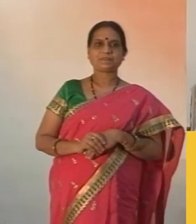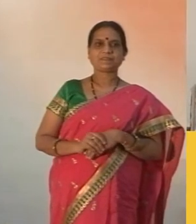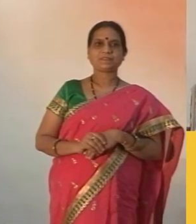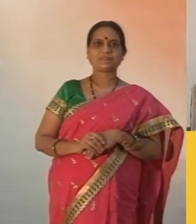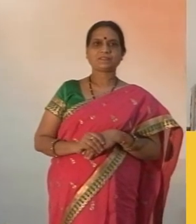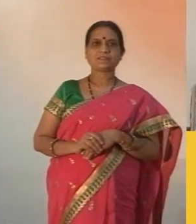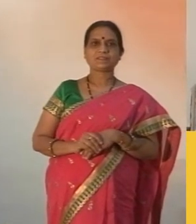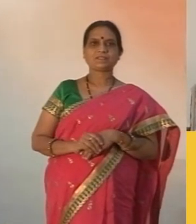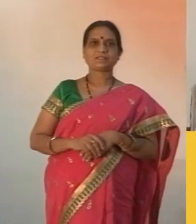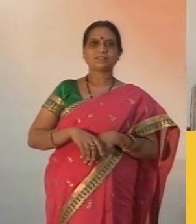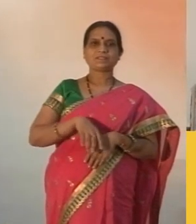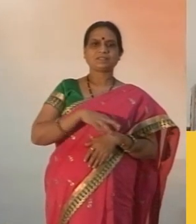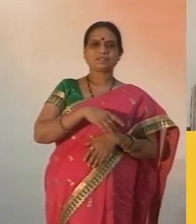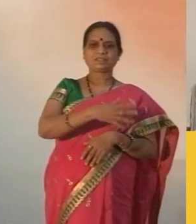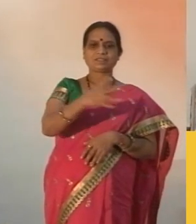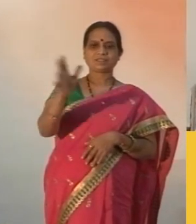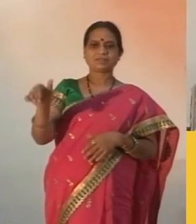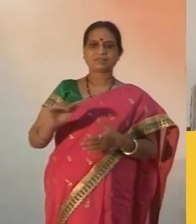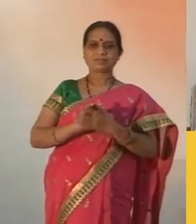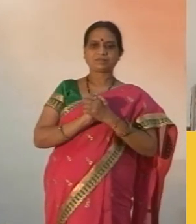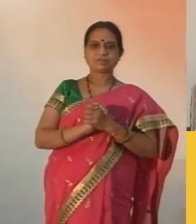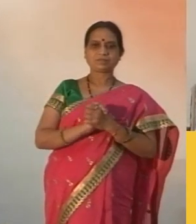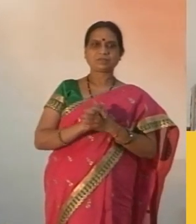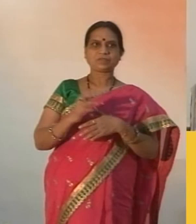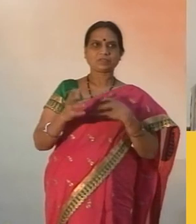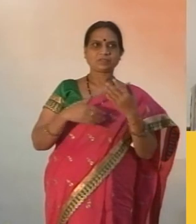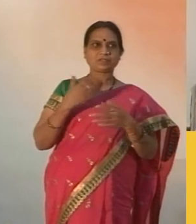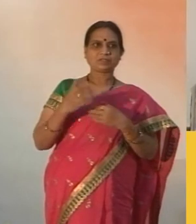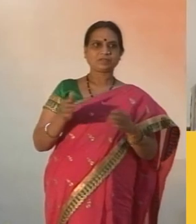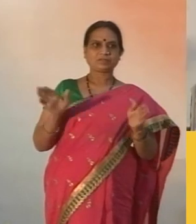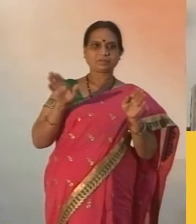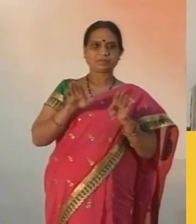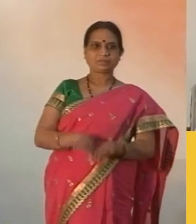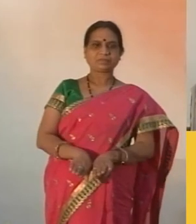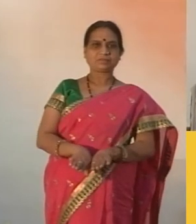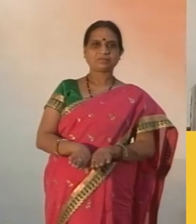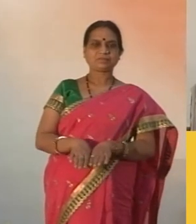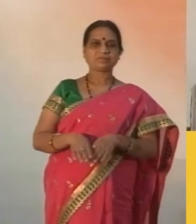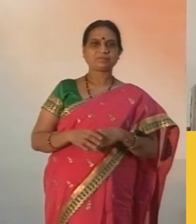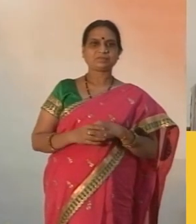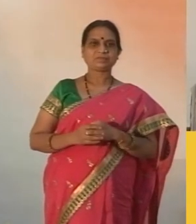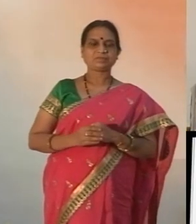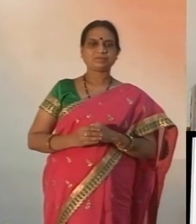किसी भी एक संबंध को उनके साथ स्थापित करें